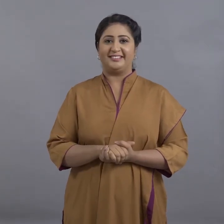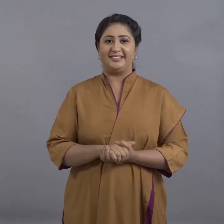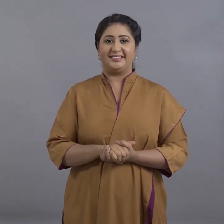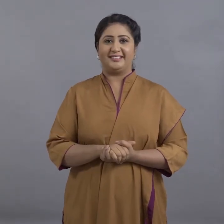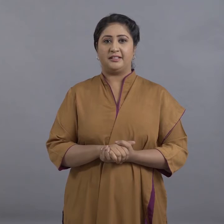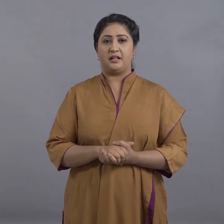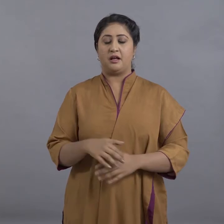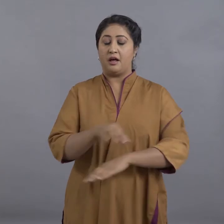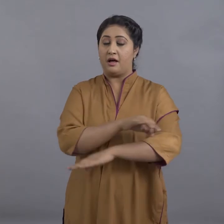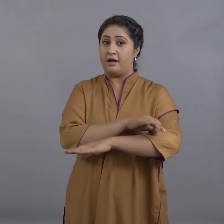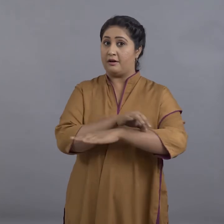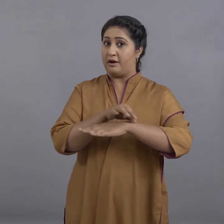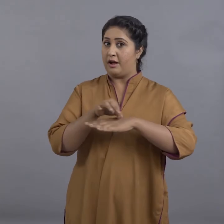रात,